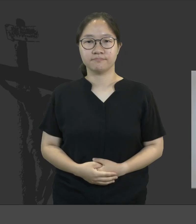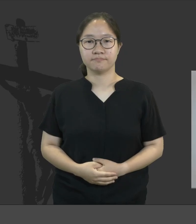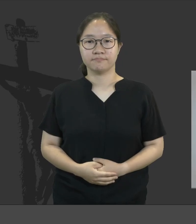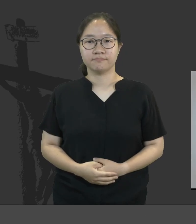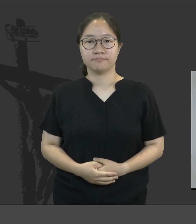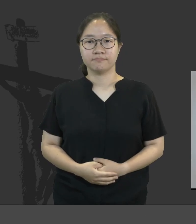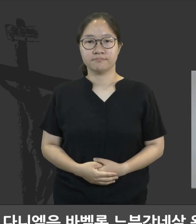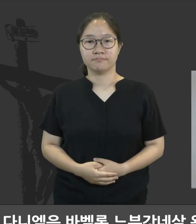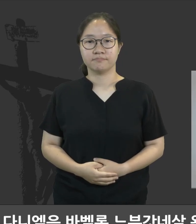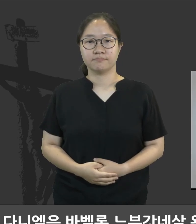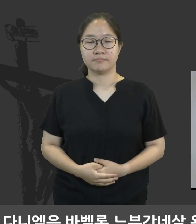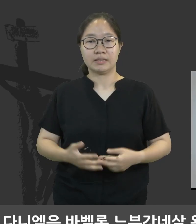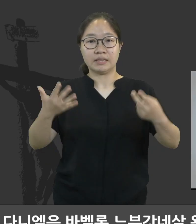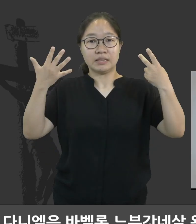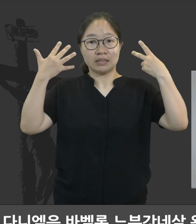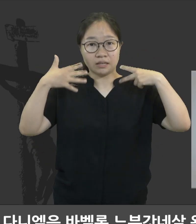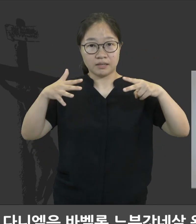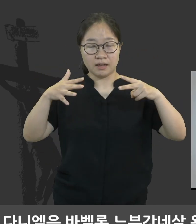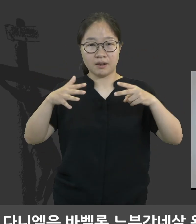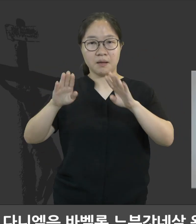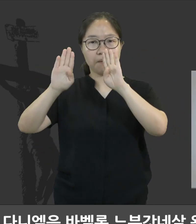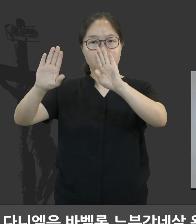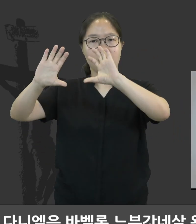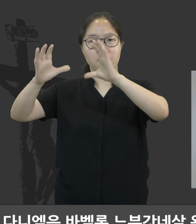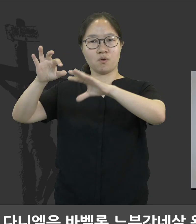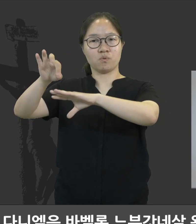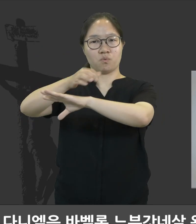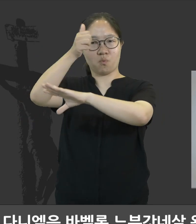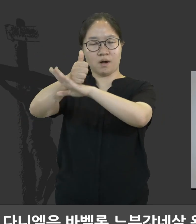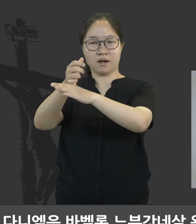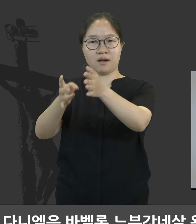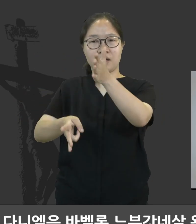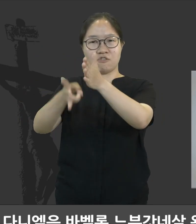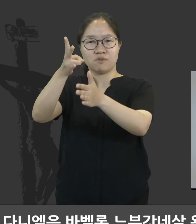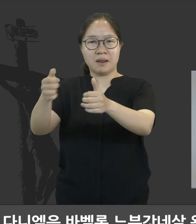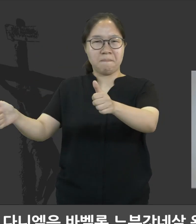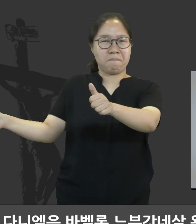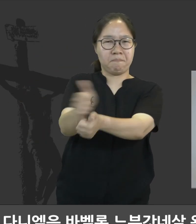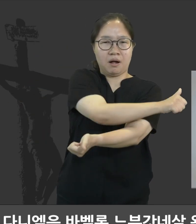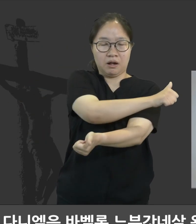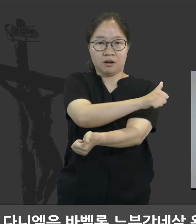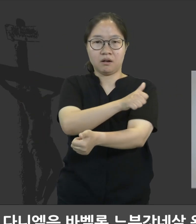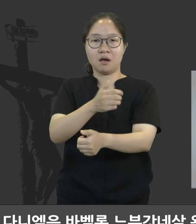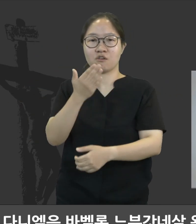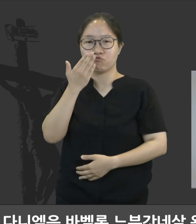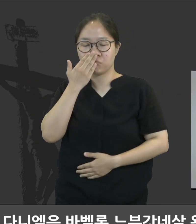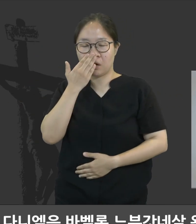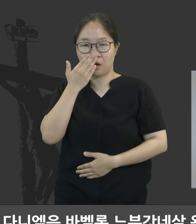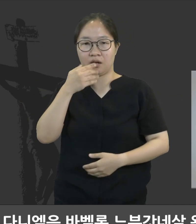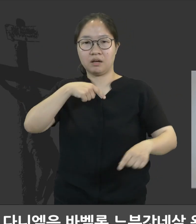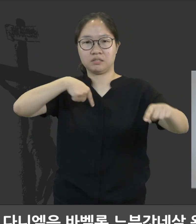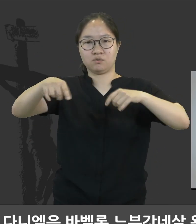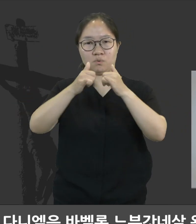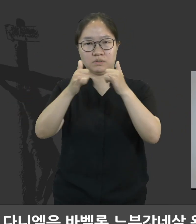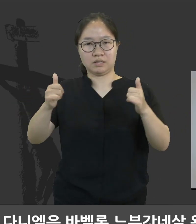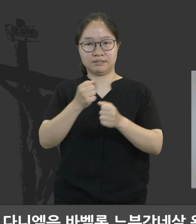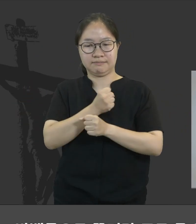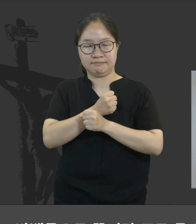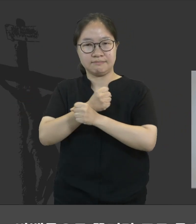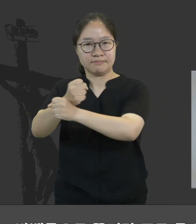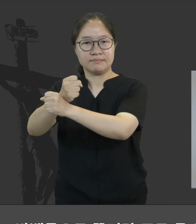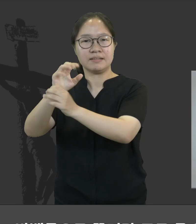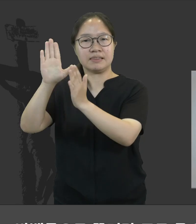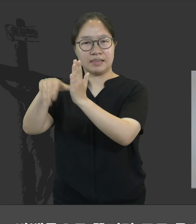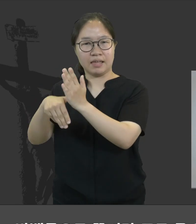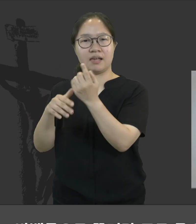다니엘은 바벨론 느부갓네살 왕이 예루살렘을 공격하여 유다의 지도자들을 처음 사로잡아갈 때에 바벨론으로 끌려간